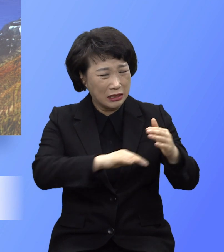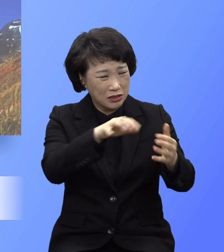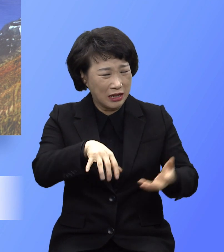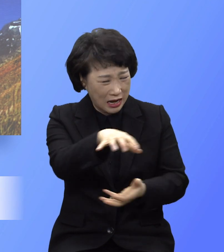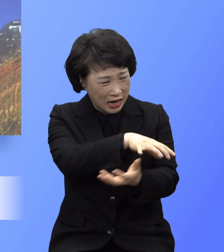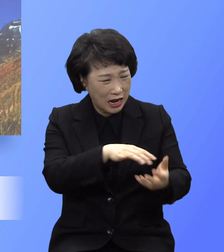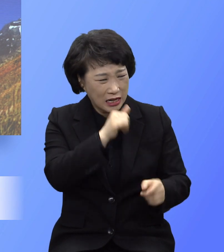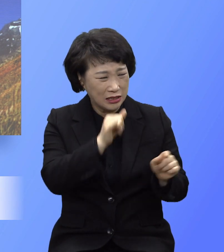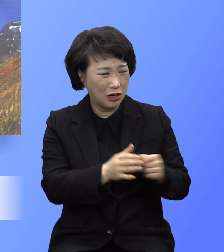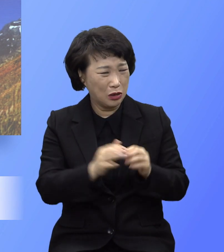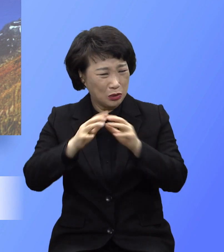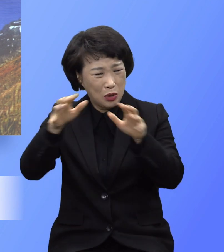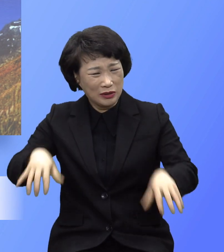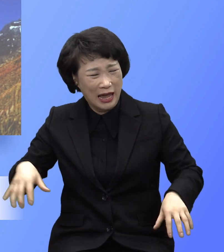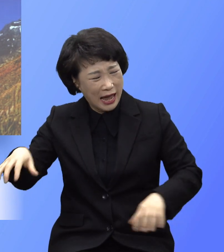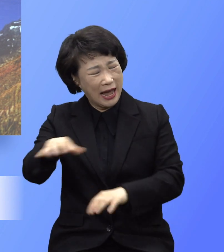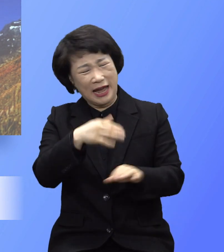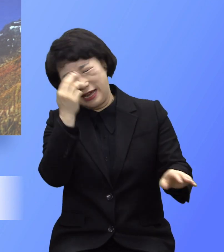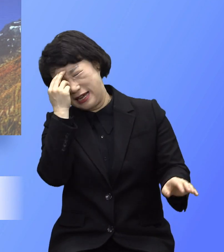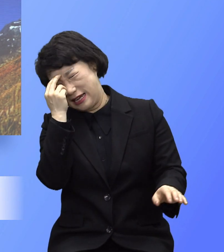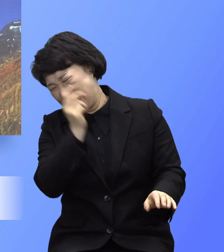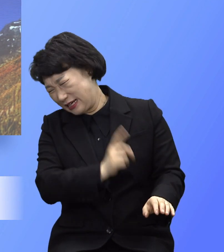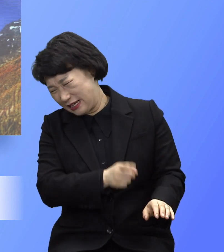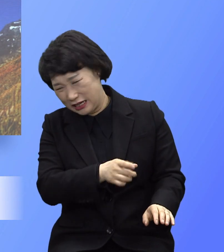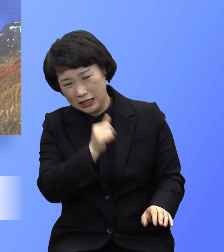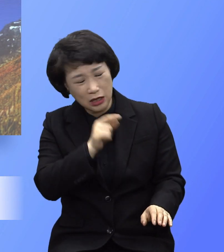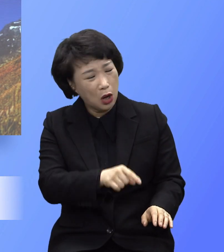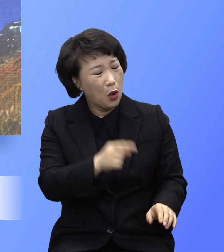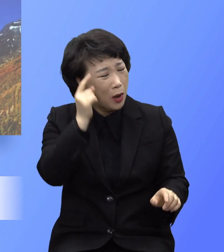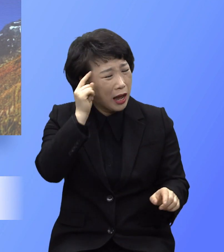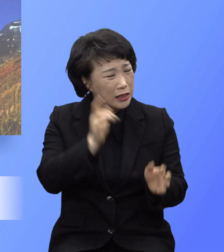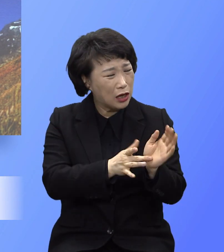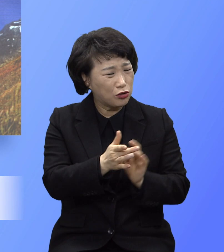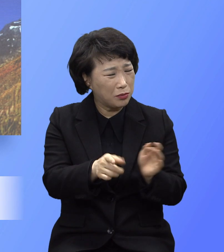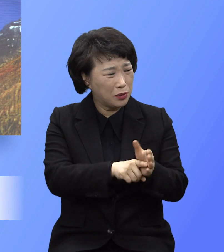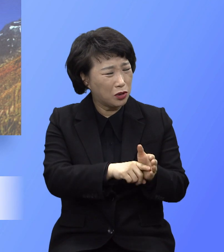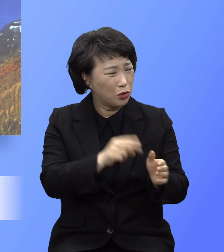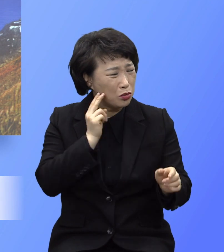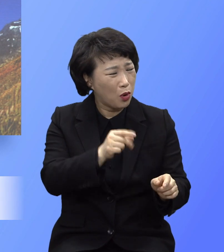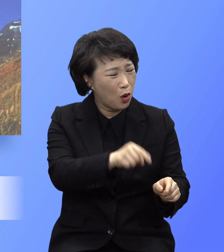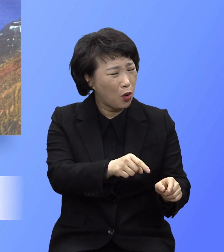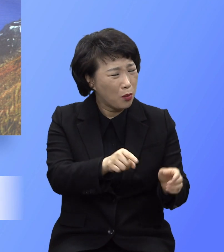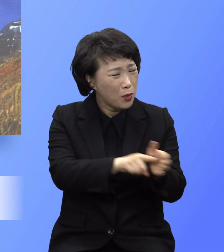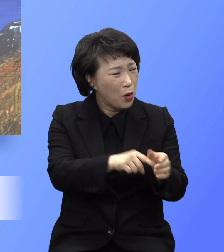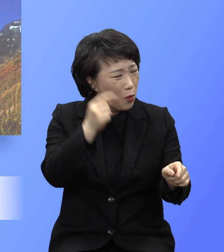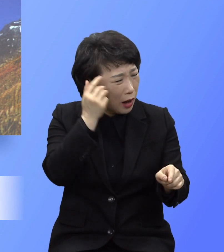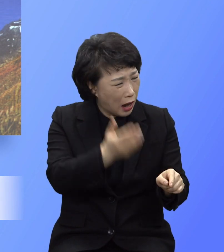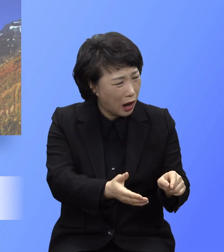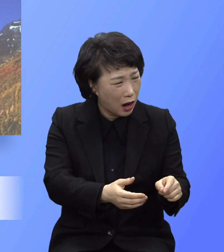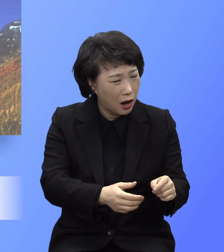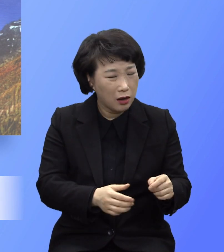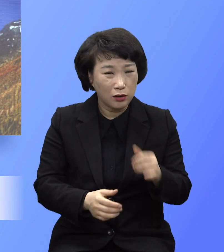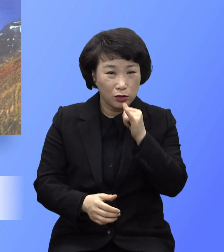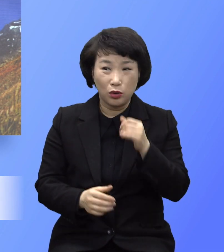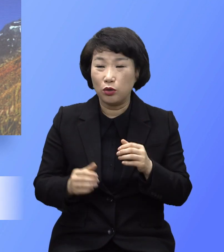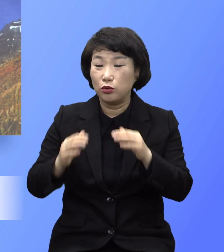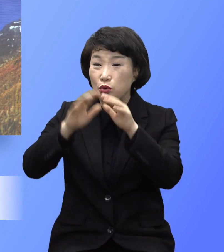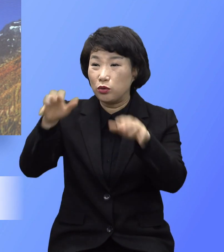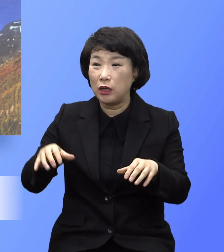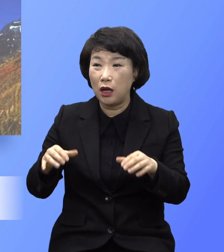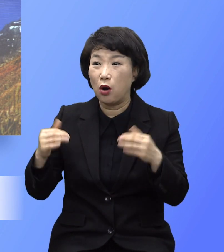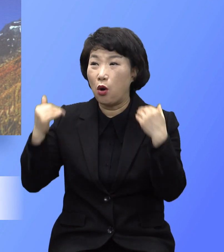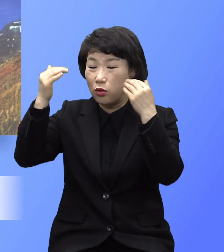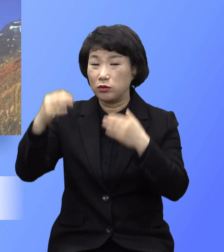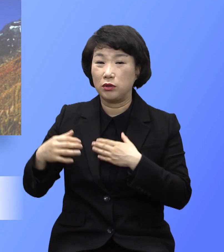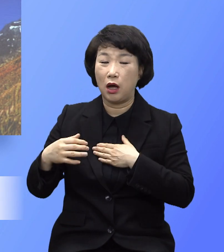말이요, 동네까지 시끄럽게 하고 말이요, 그런 예수를 못 들으니 어른들이 어린